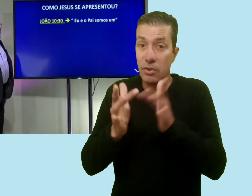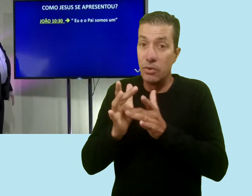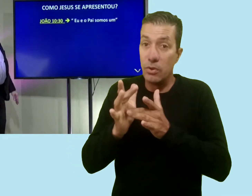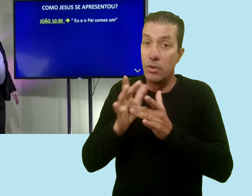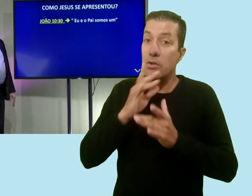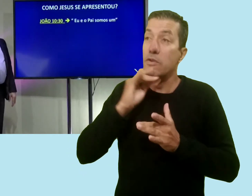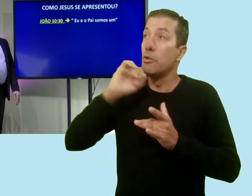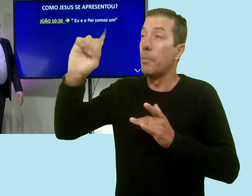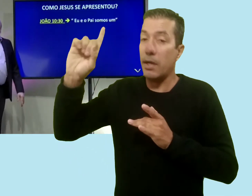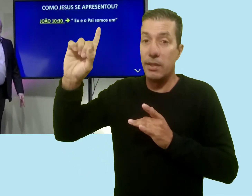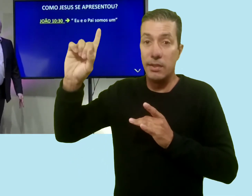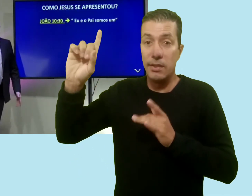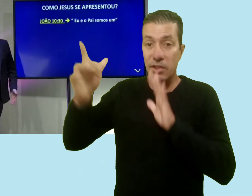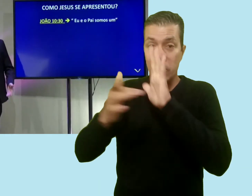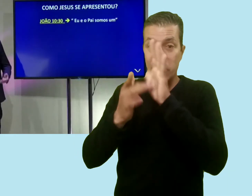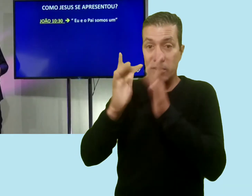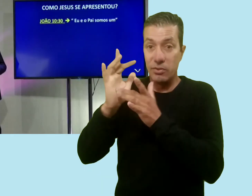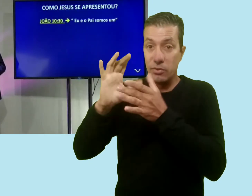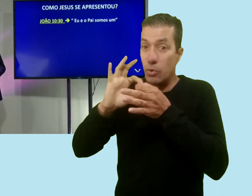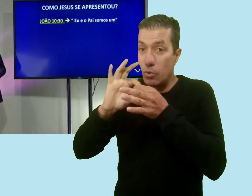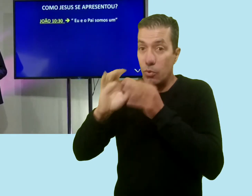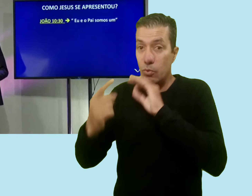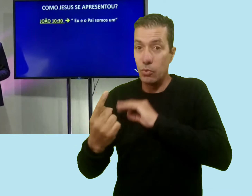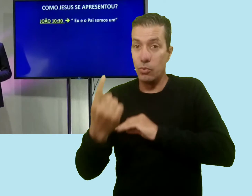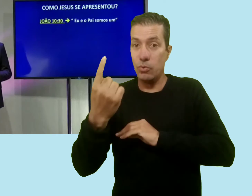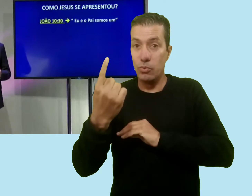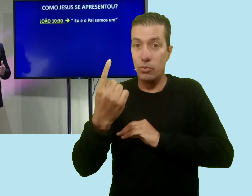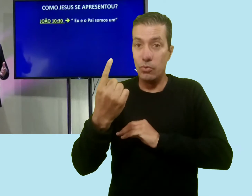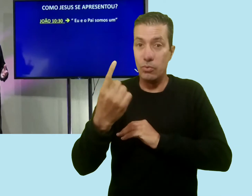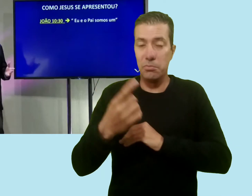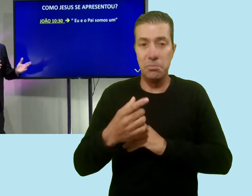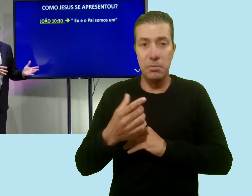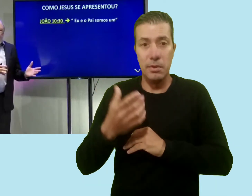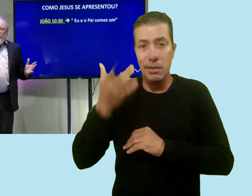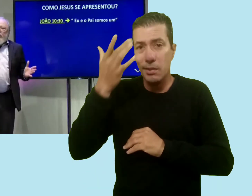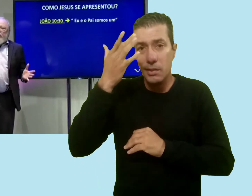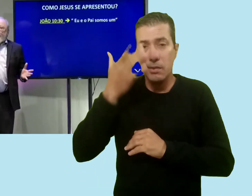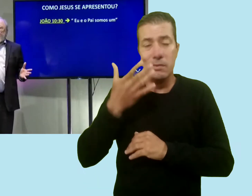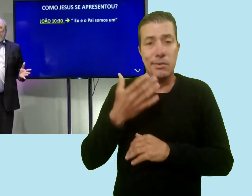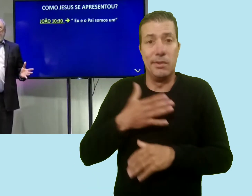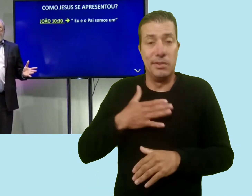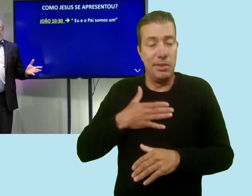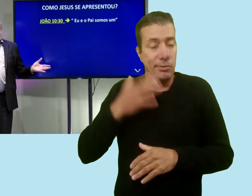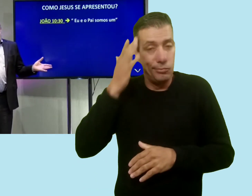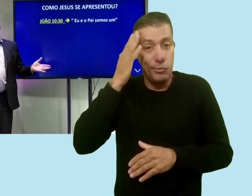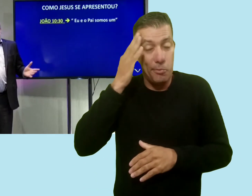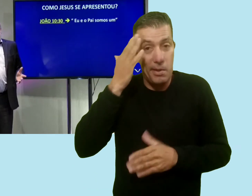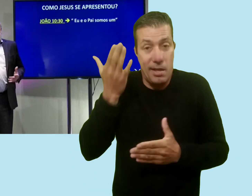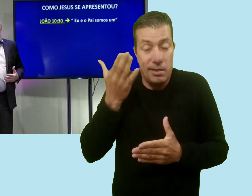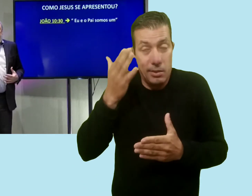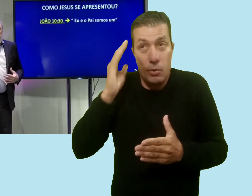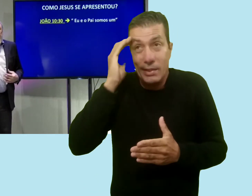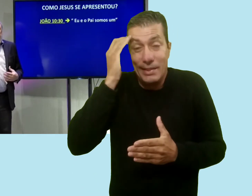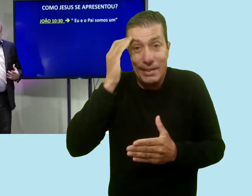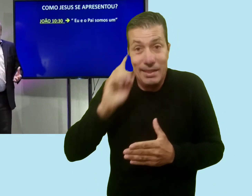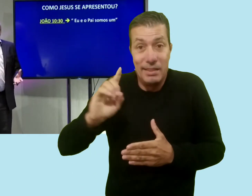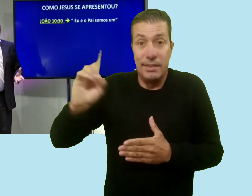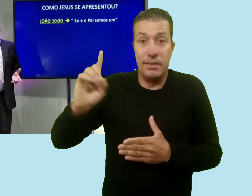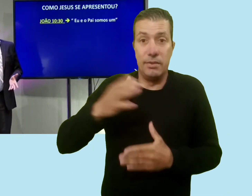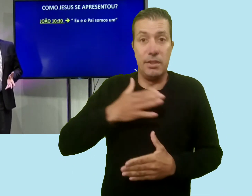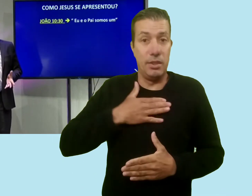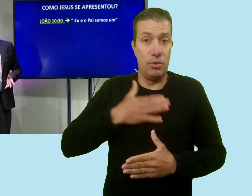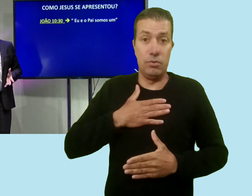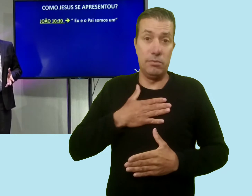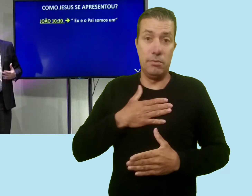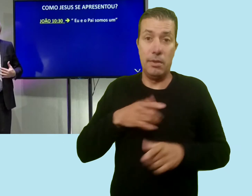falou? Eu e o Pai somos um. Não pergunta para mim como é que os dois são um, porque se eu soubesse, eu conseguisse